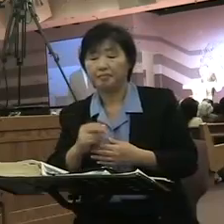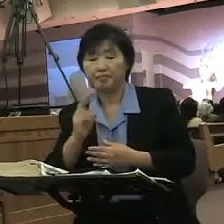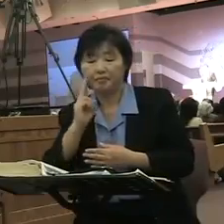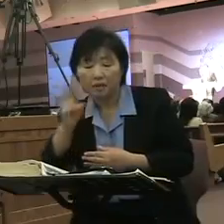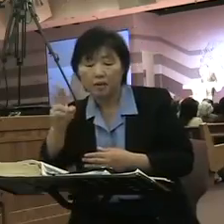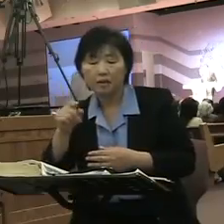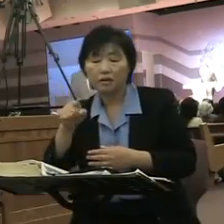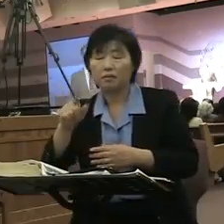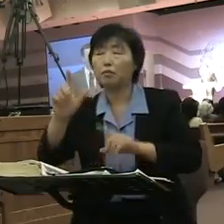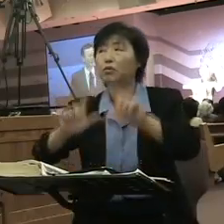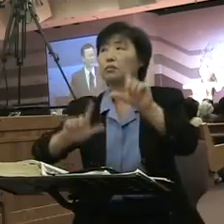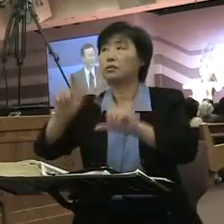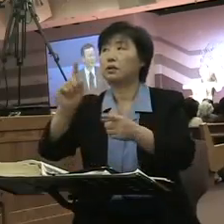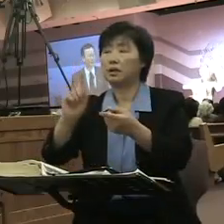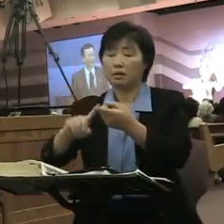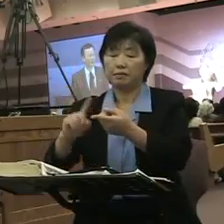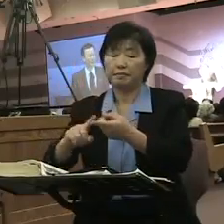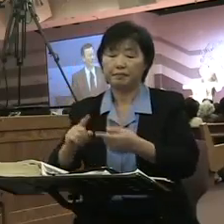모습 자체입니다.